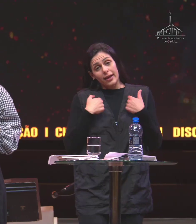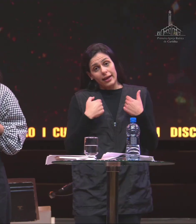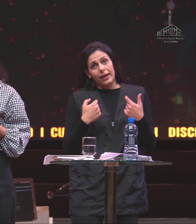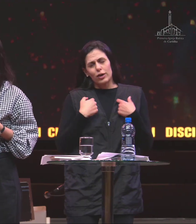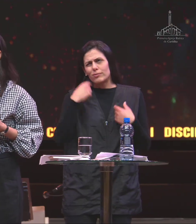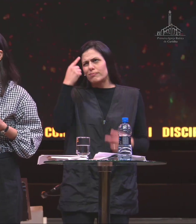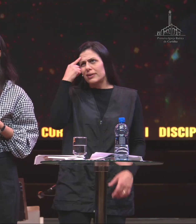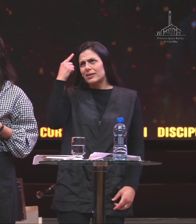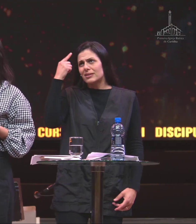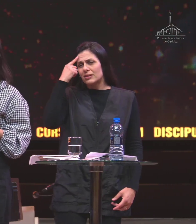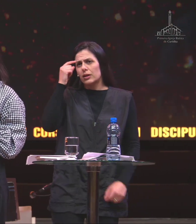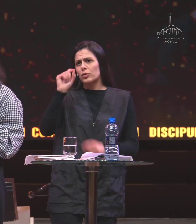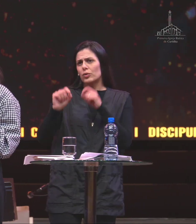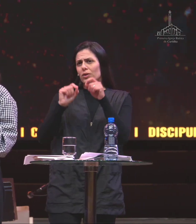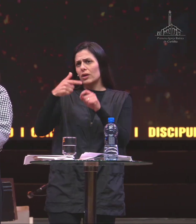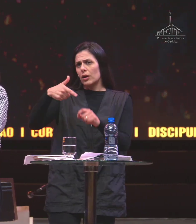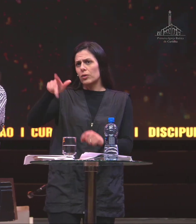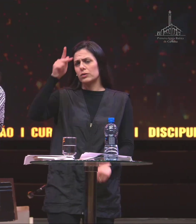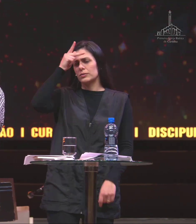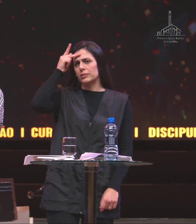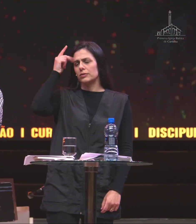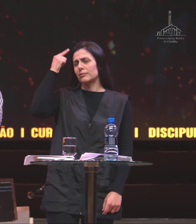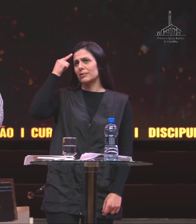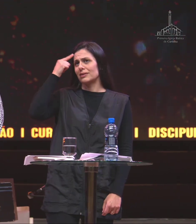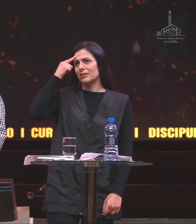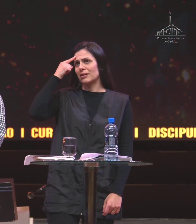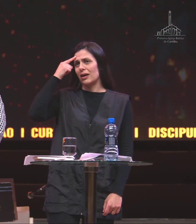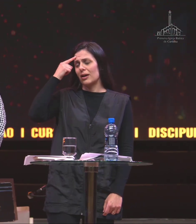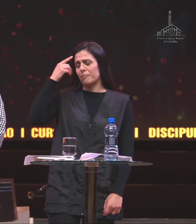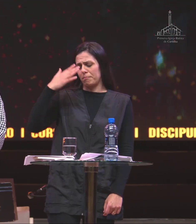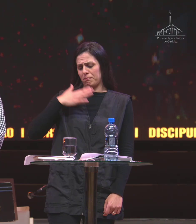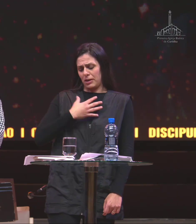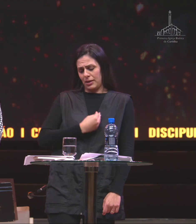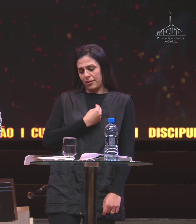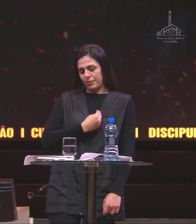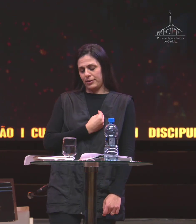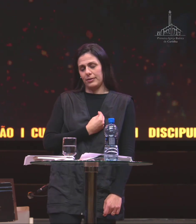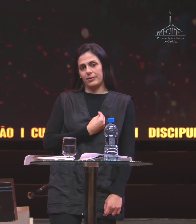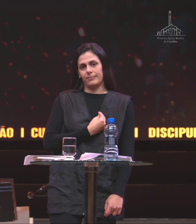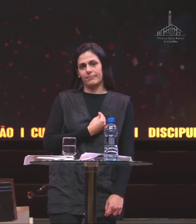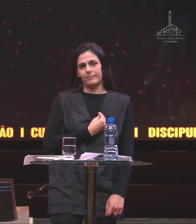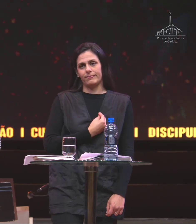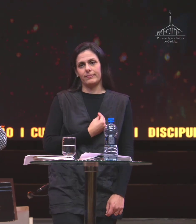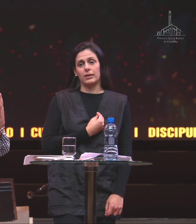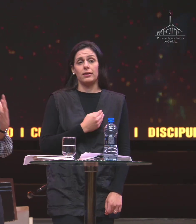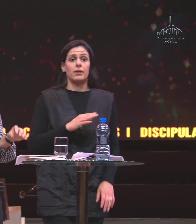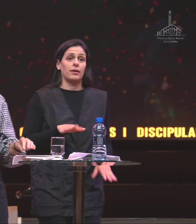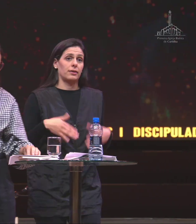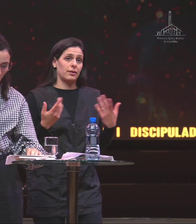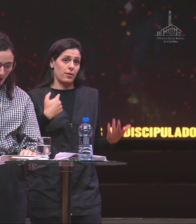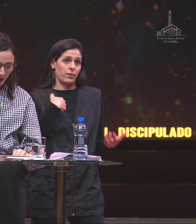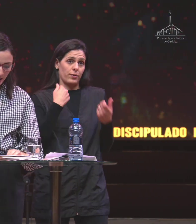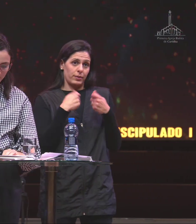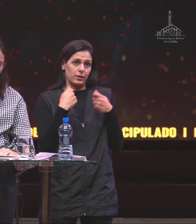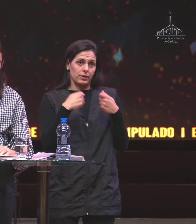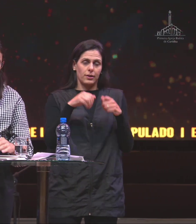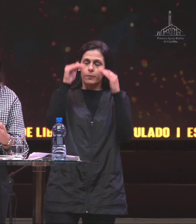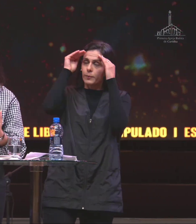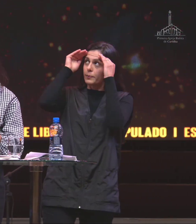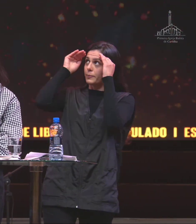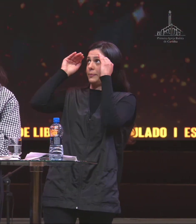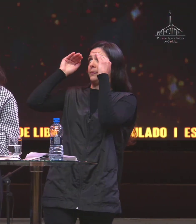tempo, sabe? Preocupada com a minha reputação, o que as pessoas iam falar de mim, né? Não tinha uma carta de recomendação sobre a minha